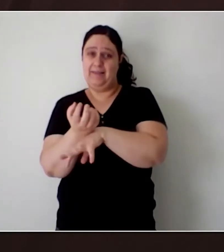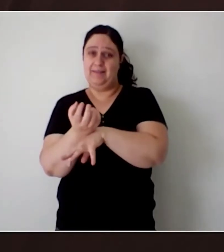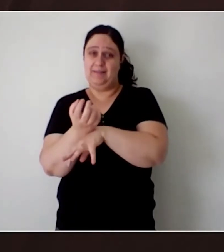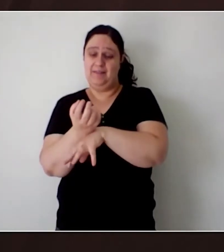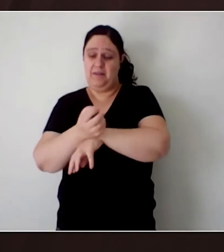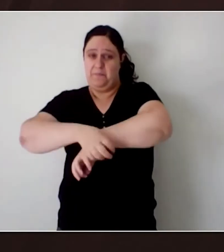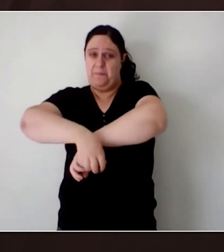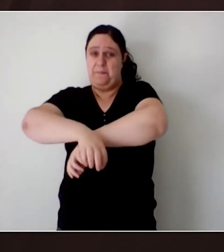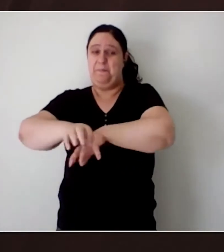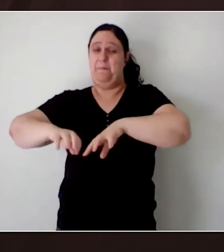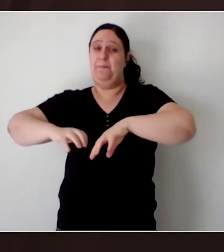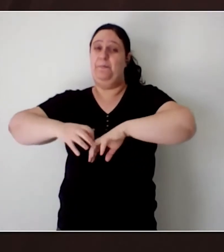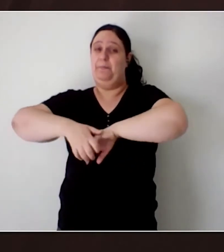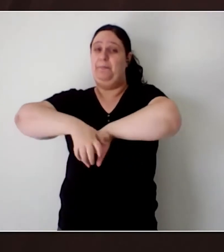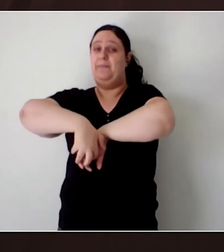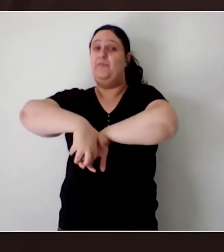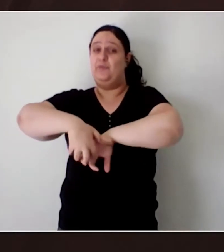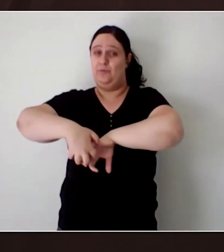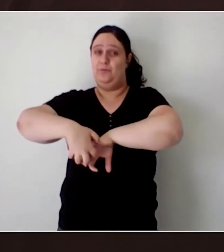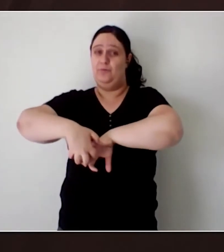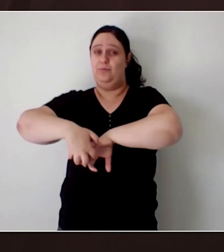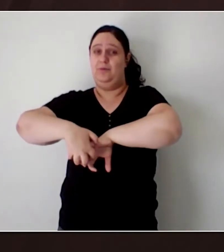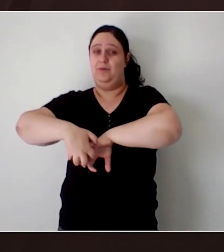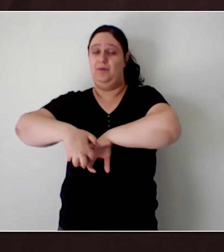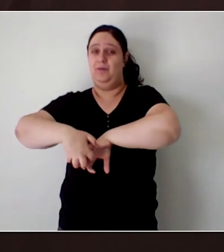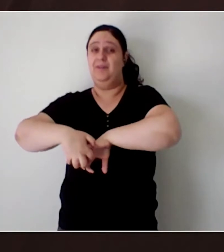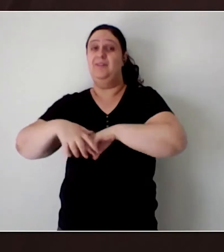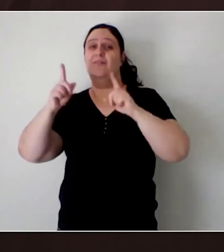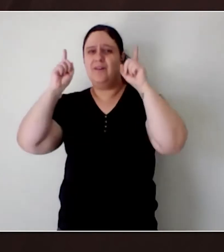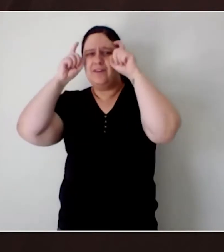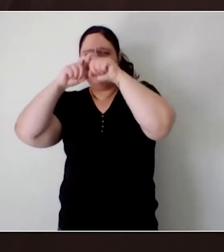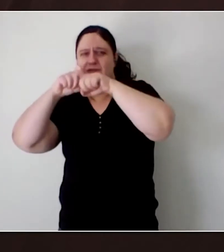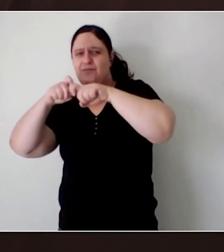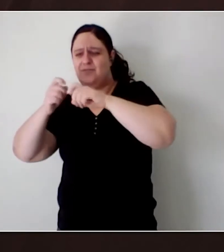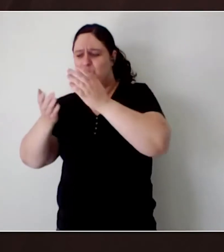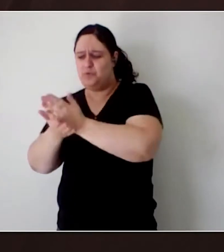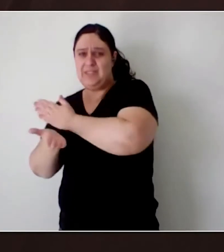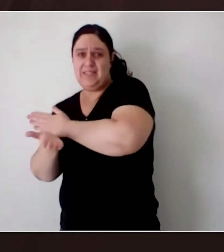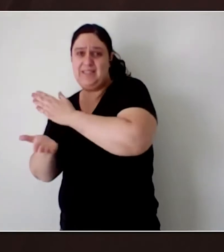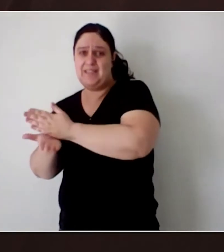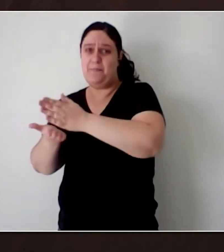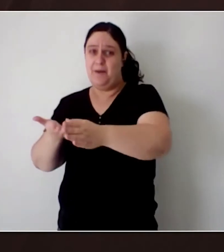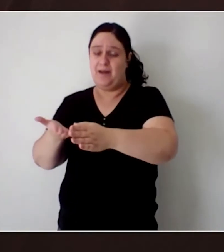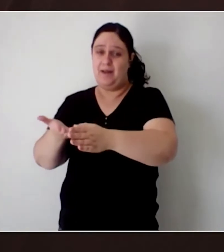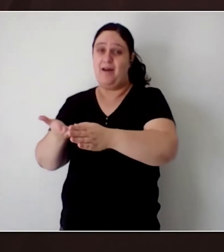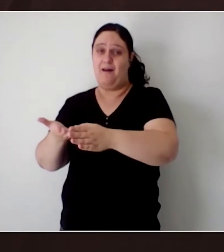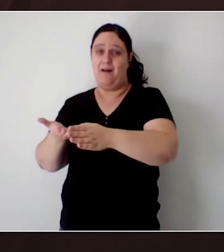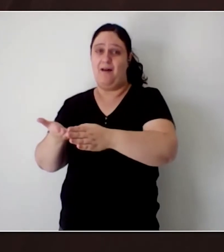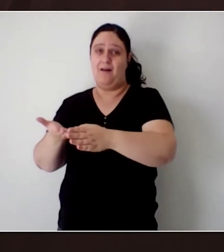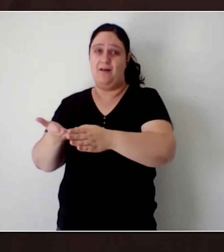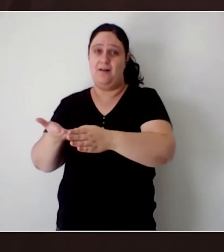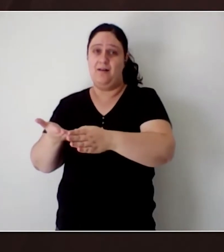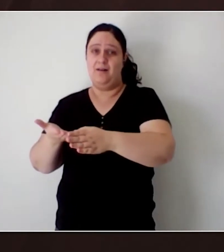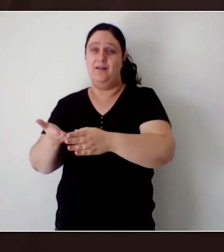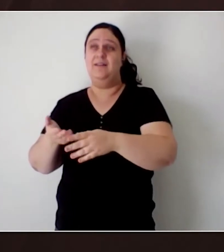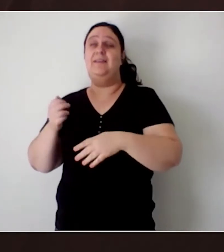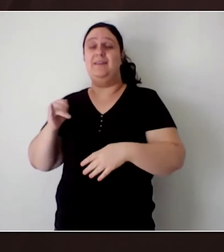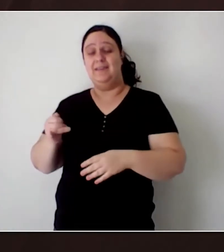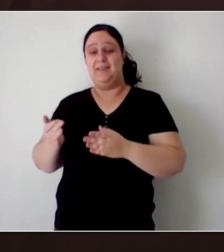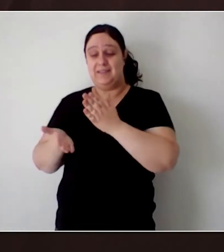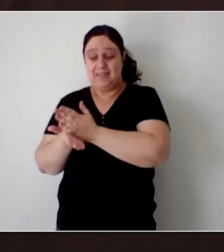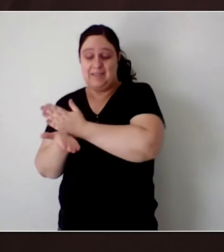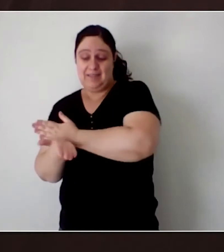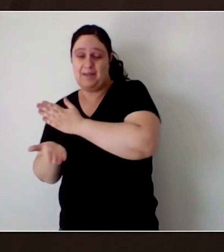arrancar o joio sem danificar o trigo. Isso também está na nota de King James atualizada. Quem quiser pode ler lá.